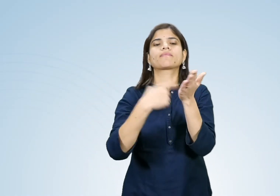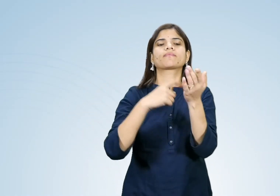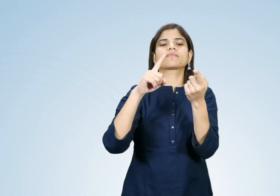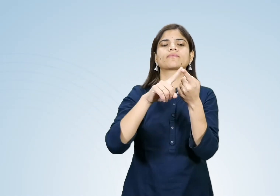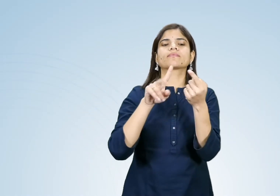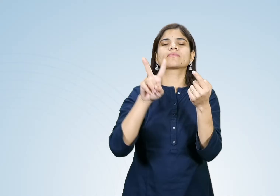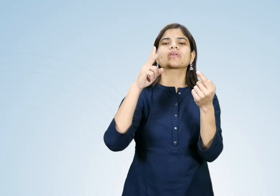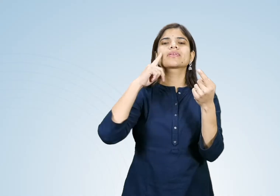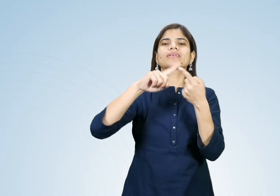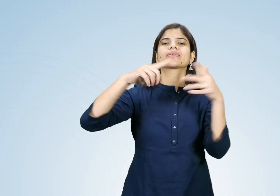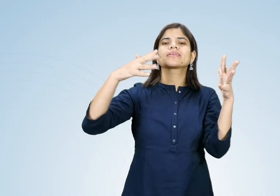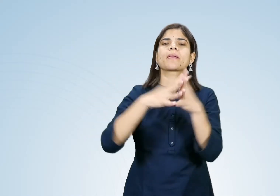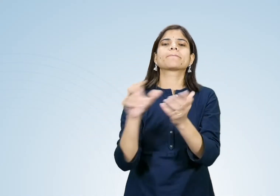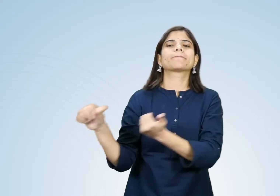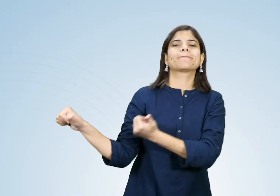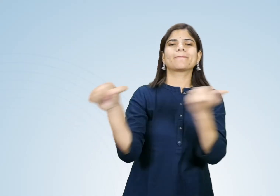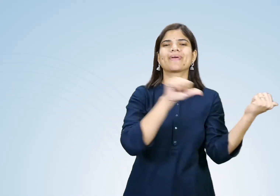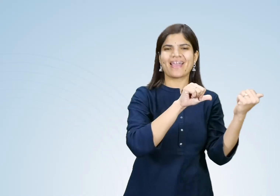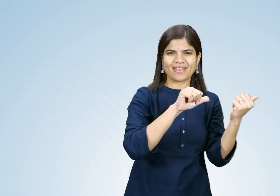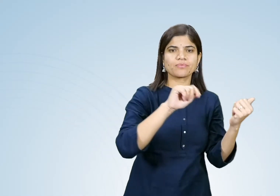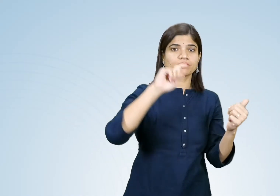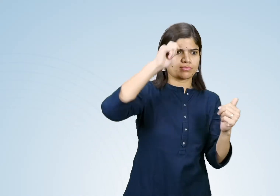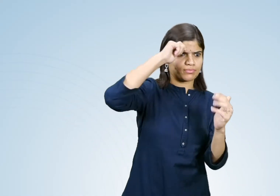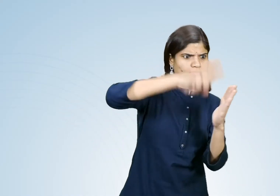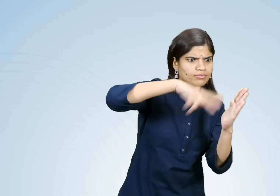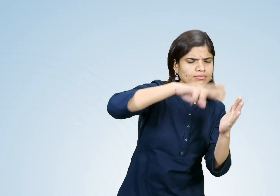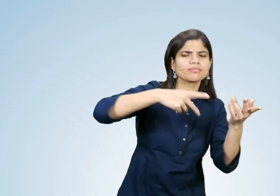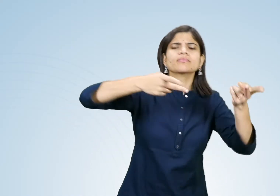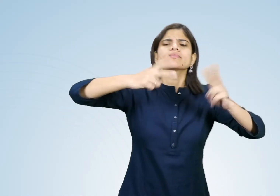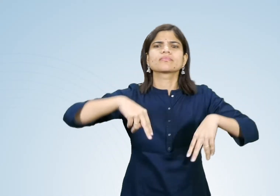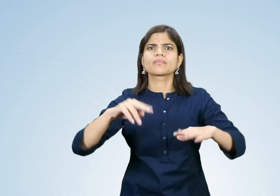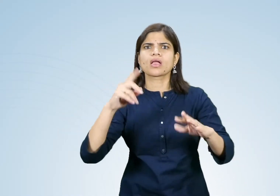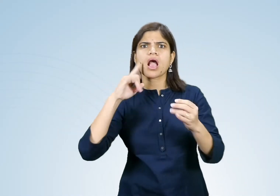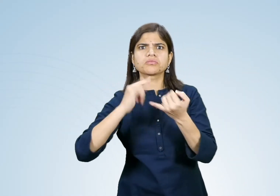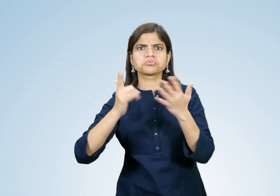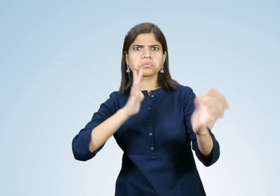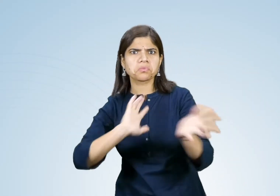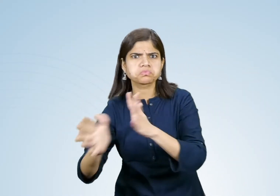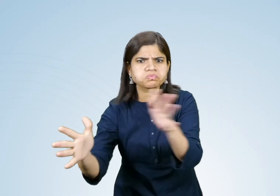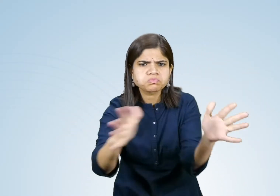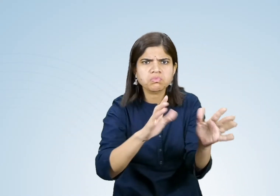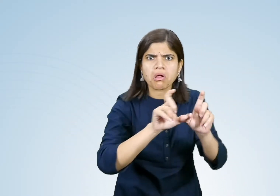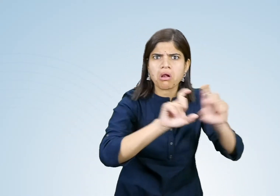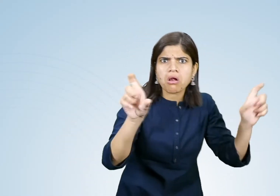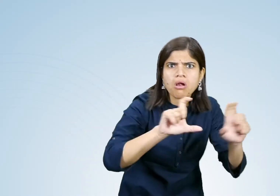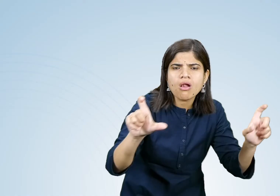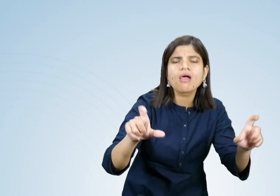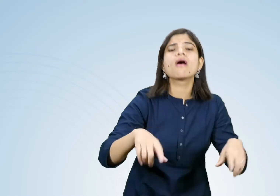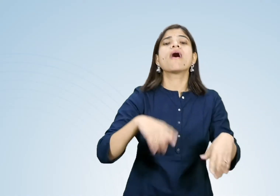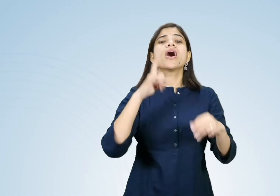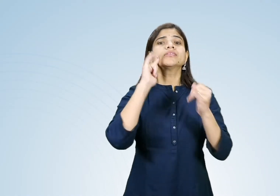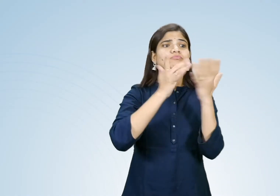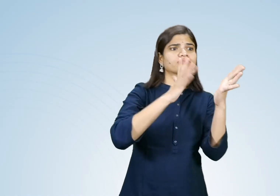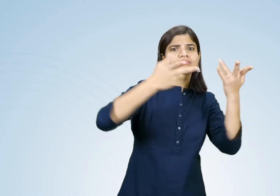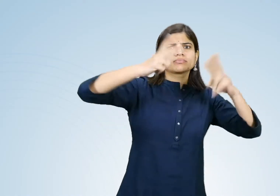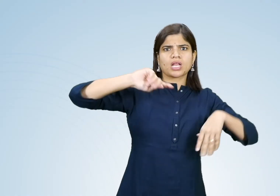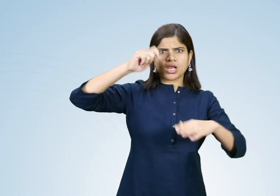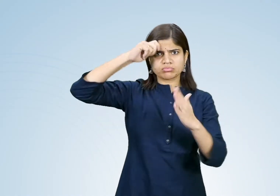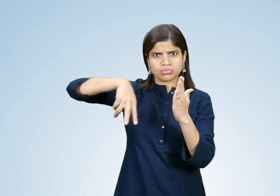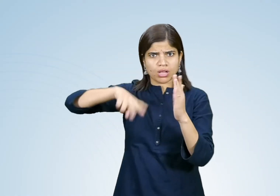रिव्यू, वह अंग्रेजी में जो भी पढ़ता है तो उसका वह सांकेतिक भाषा में बिना किसी गलती से अनुवाद करता